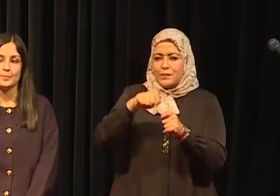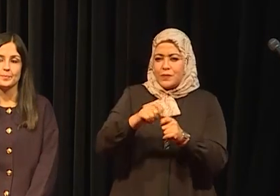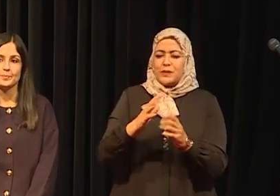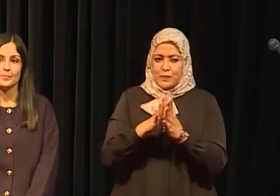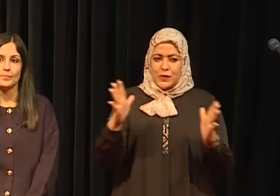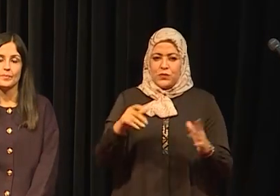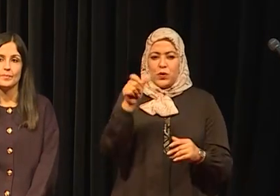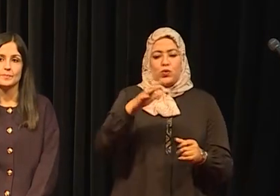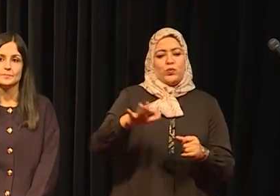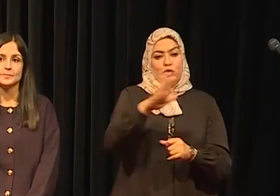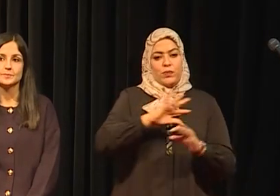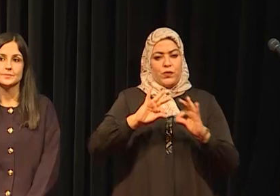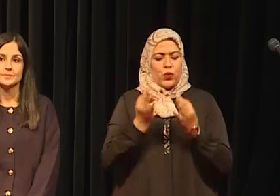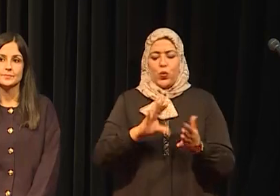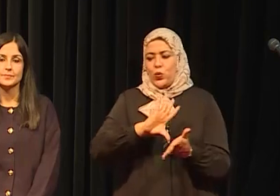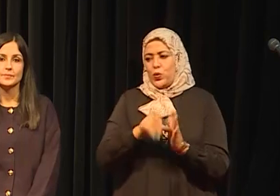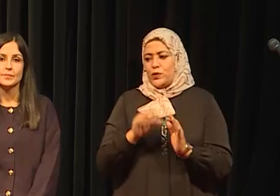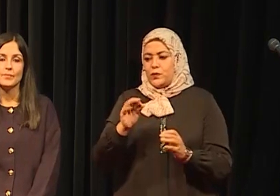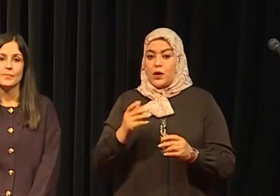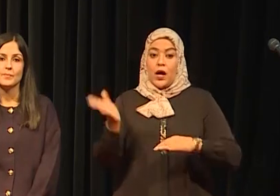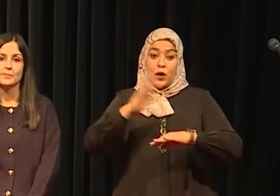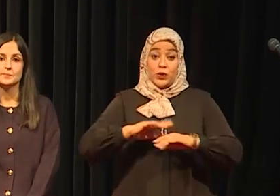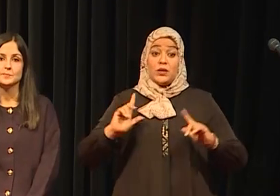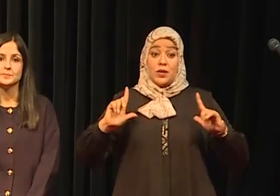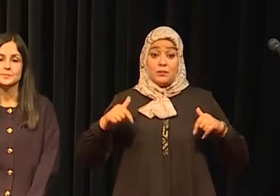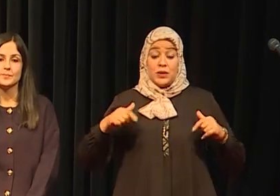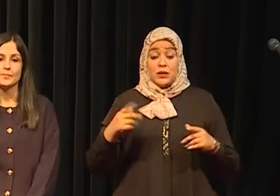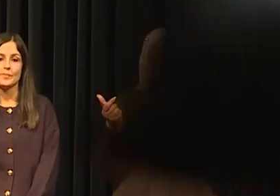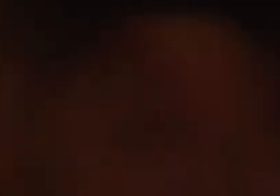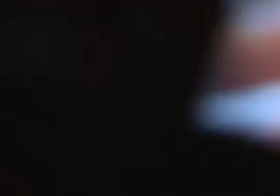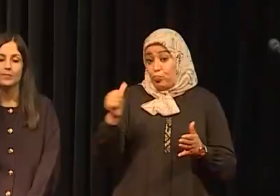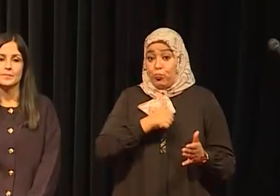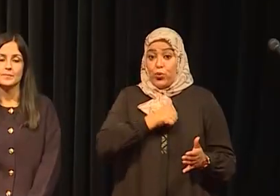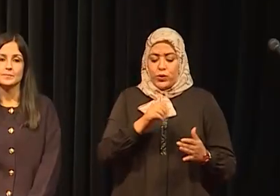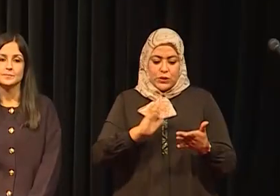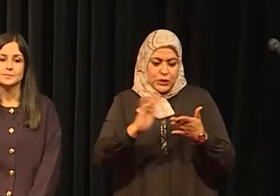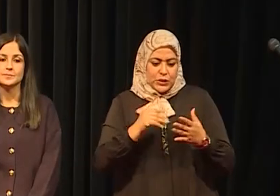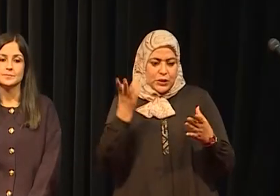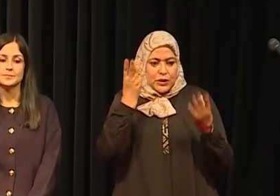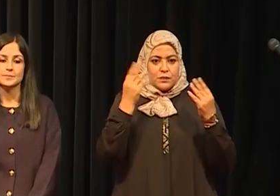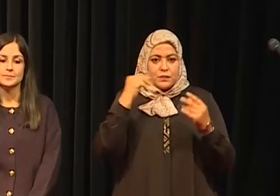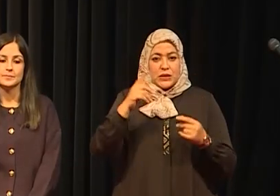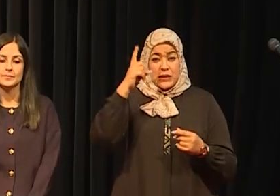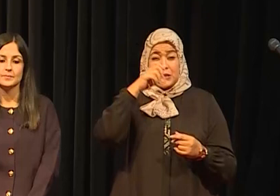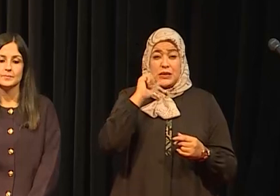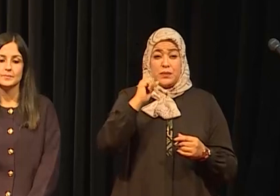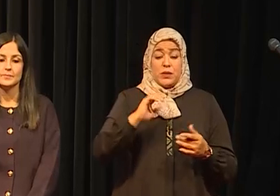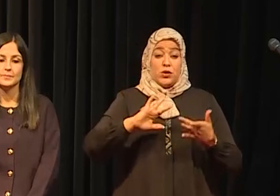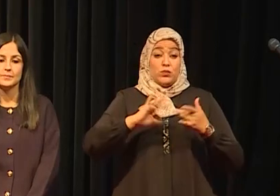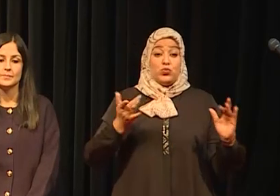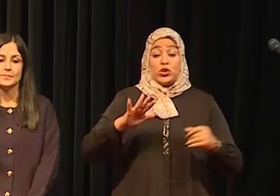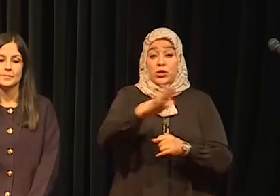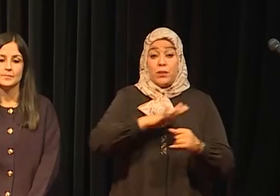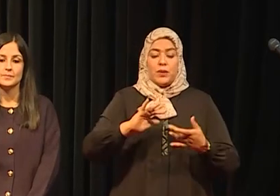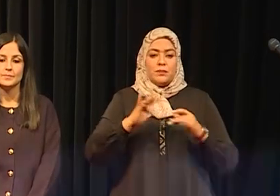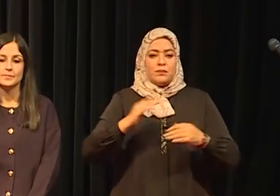والأفراد. وهي أيضا مدرسة افتراضية لرفع مستوى الوعي بمخاطر المجتمع الرقمي